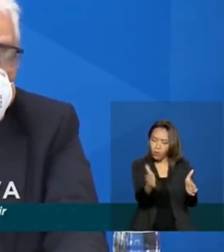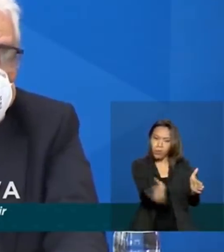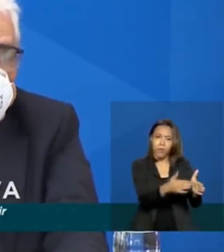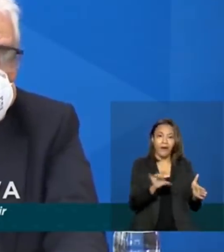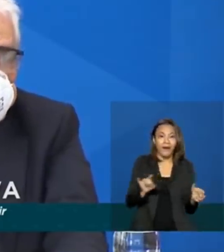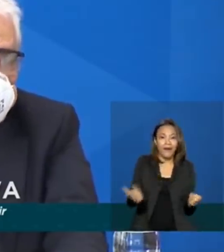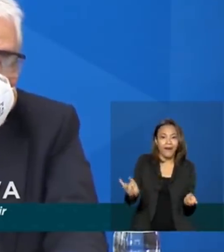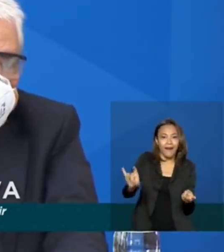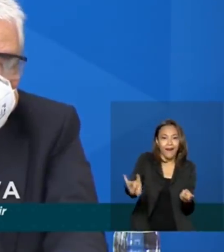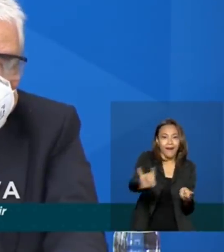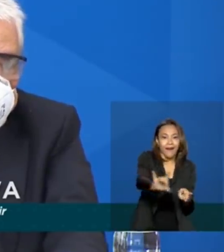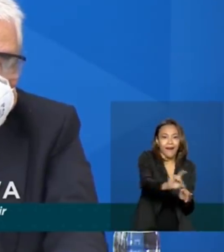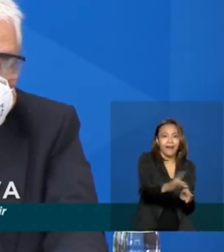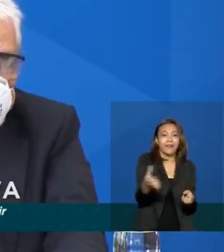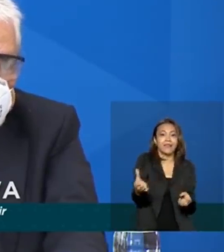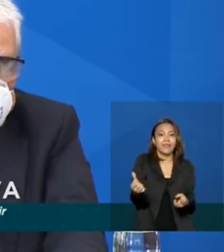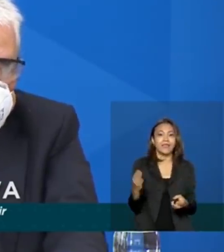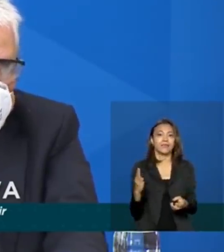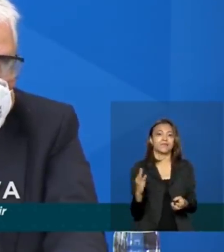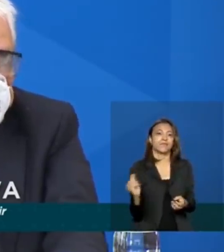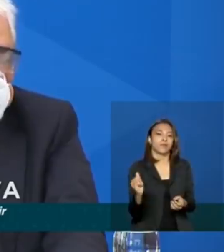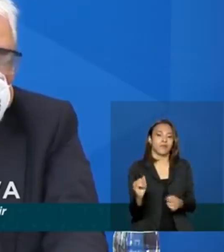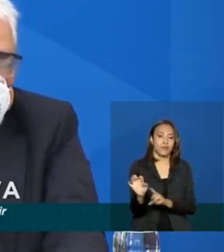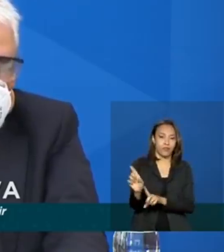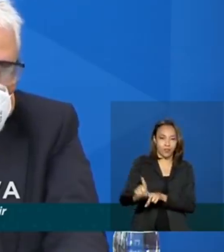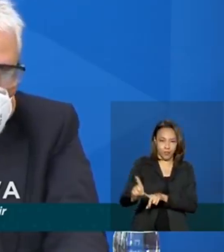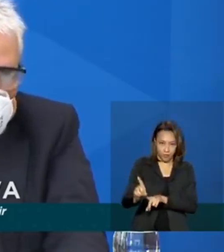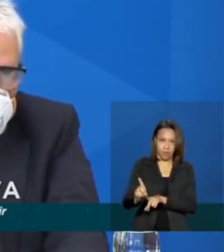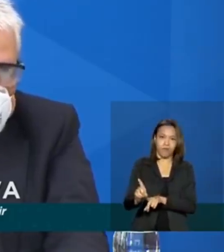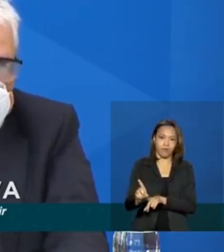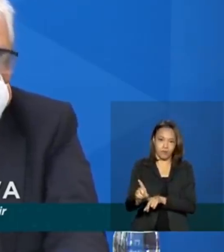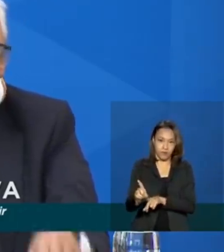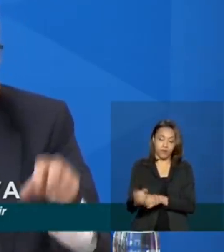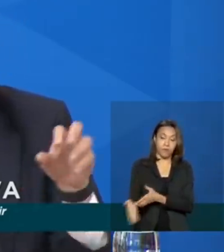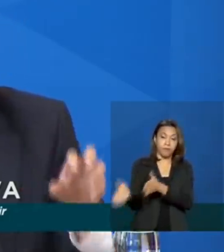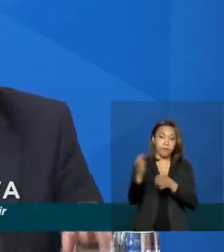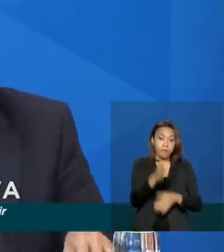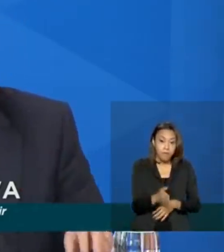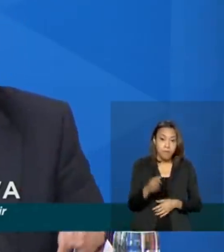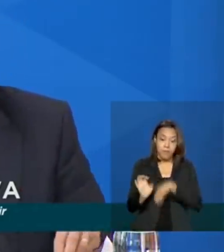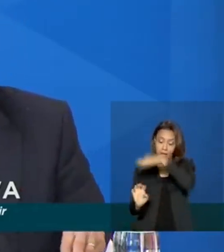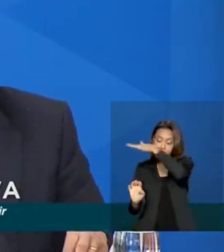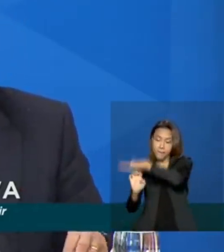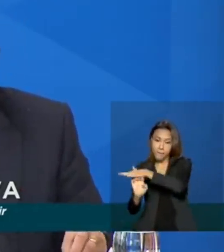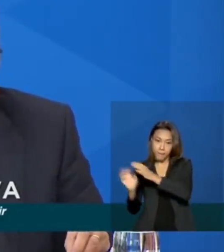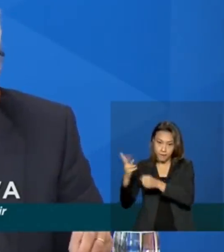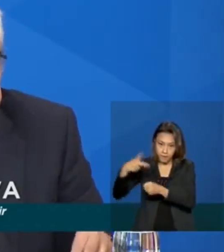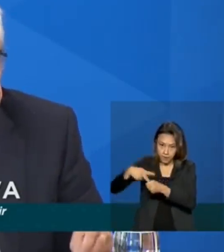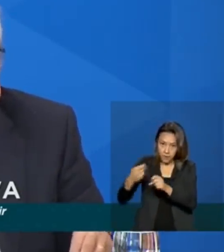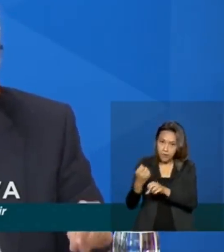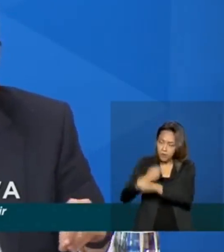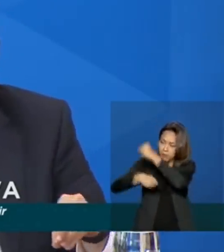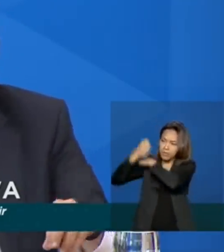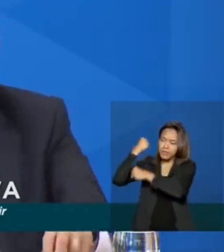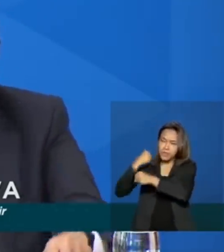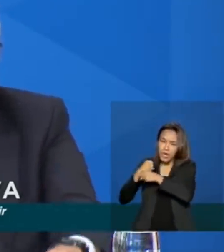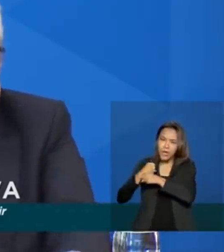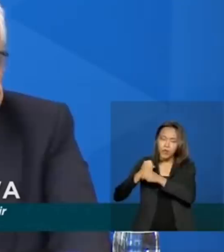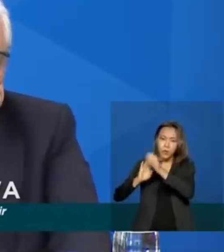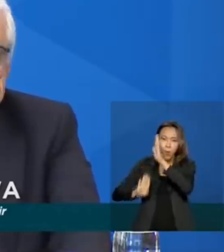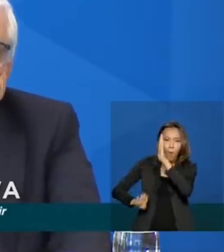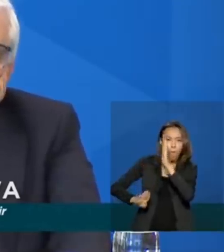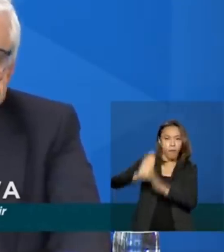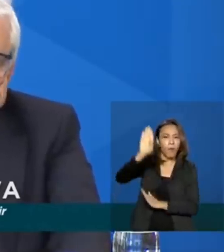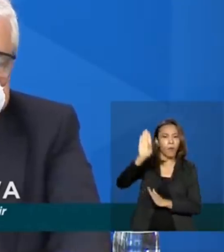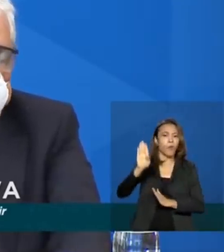custa, em média, 6 bilhões de dólares. A Petrobras, ano passado, registrou recorde de produção de